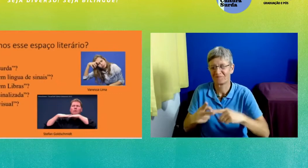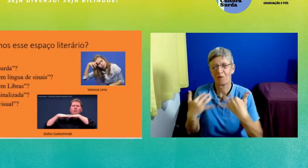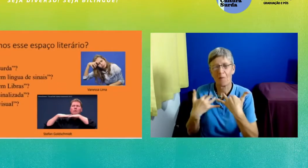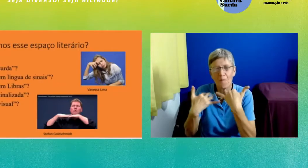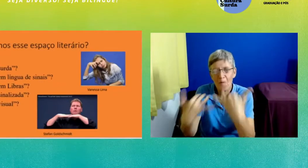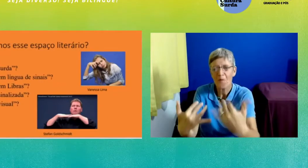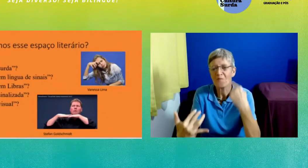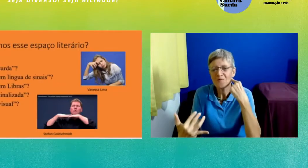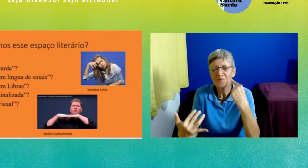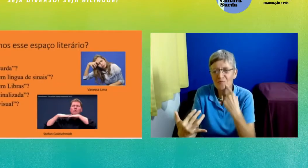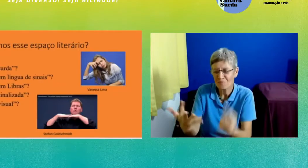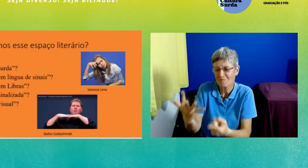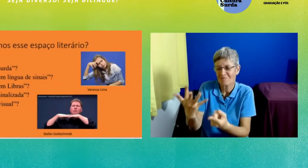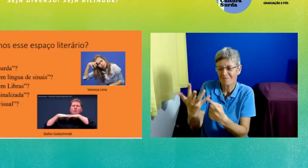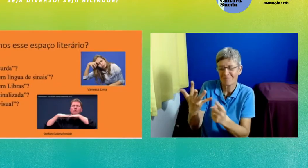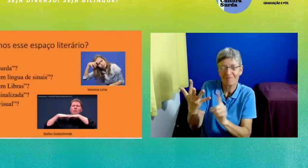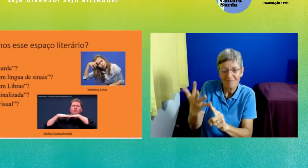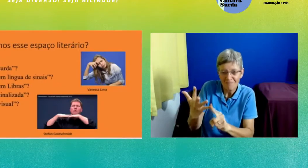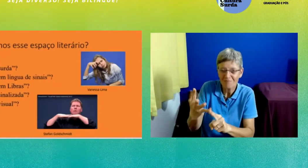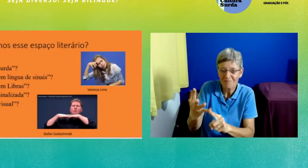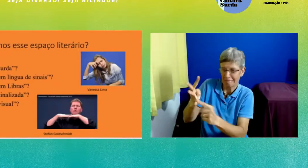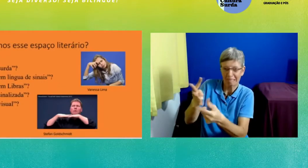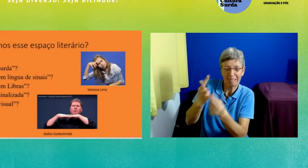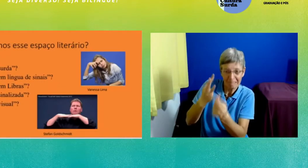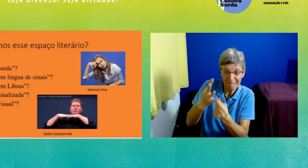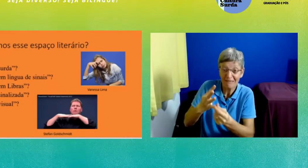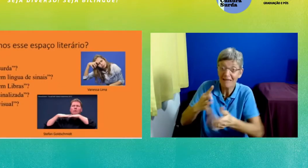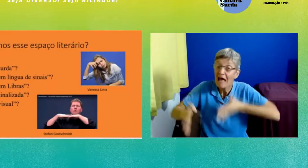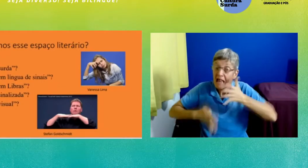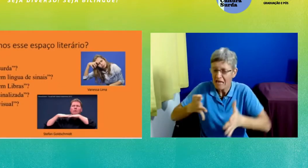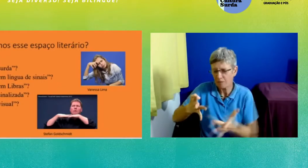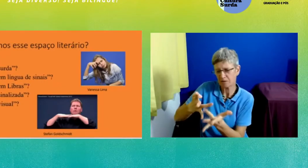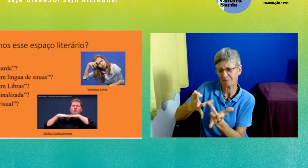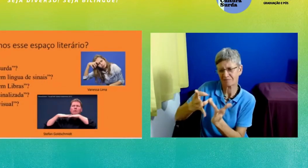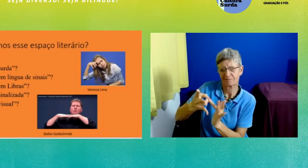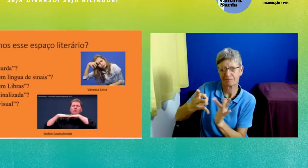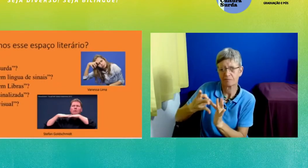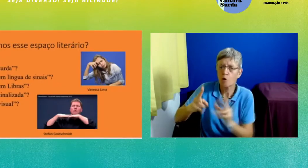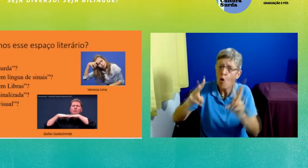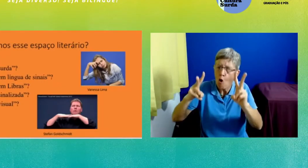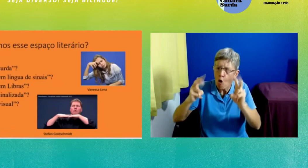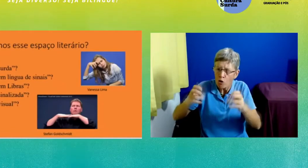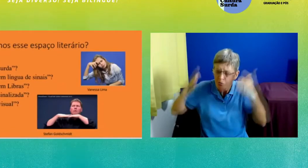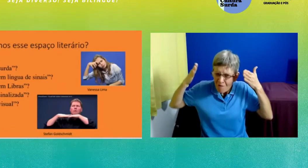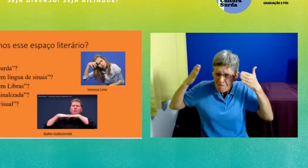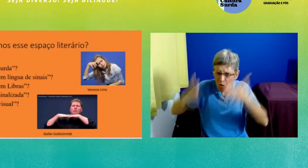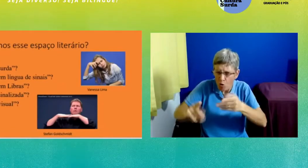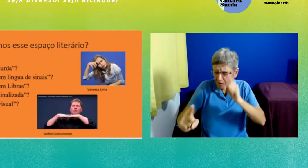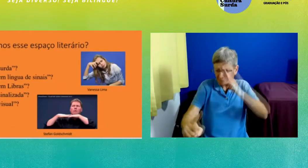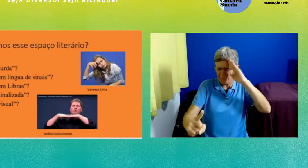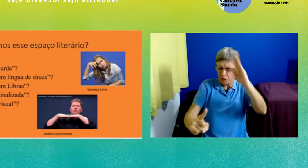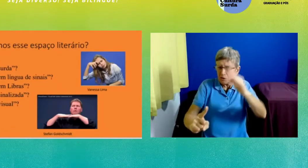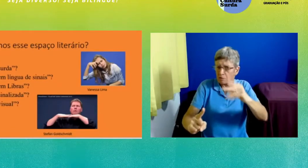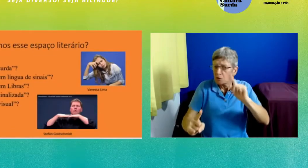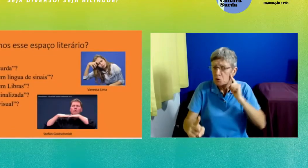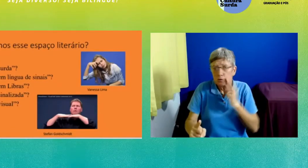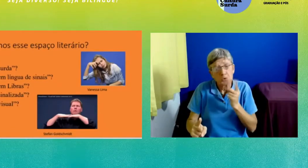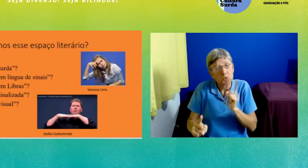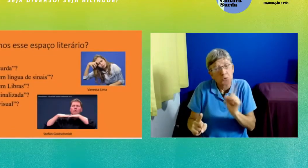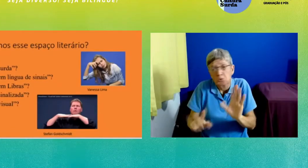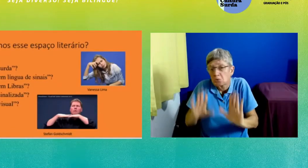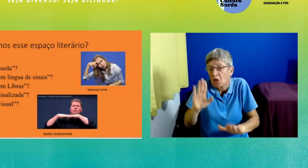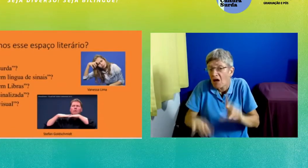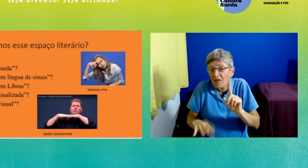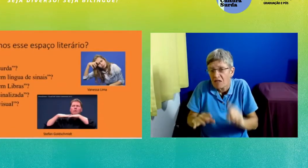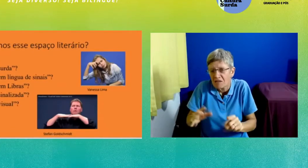é importante que saiba quem é o surdo e quem é o público, ou